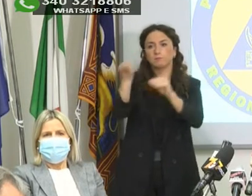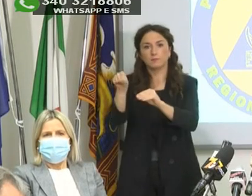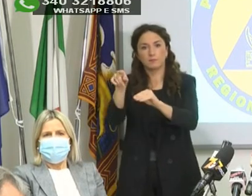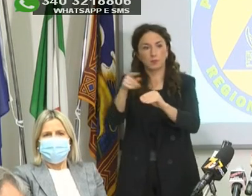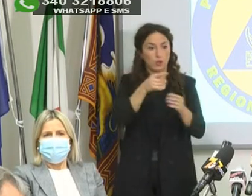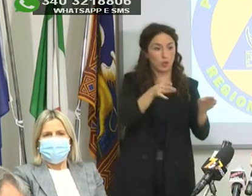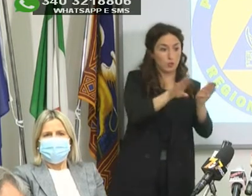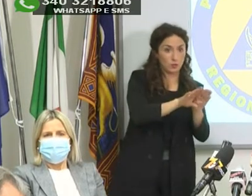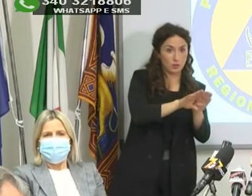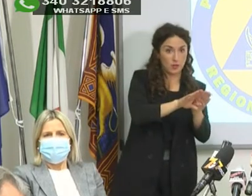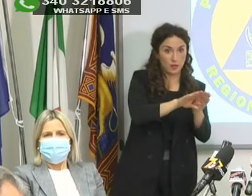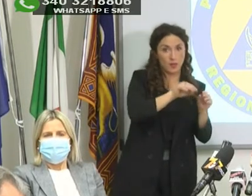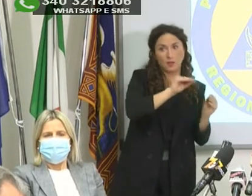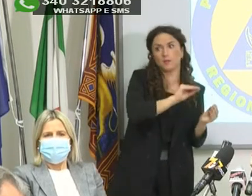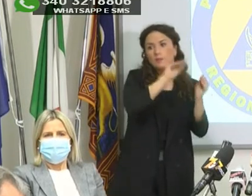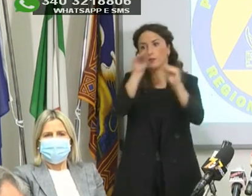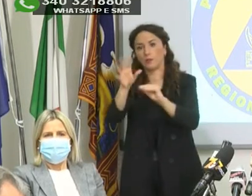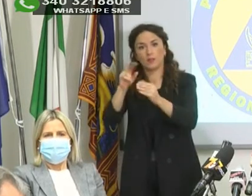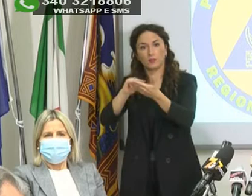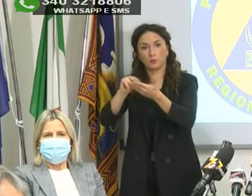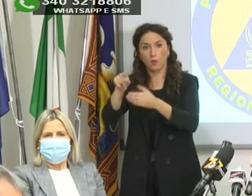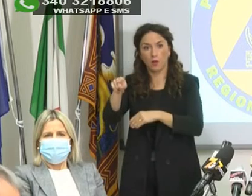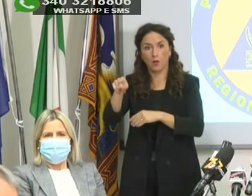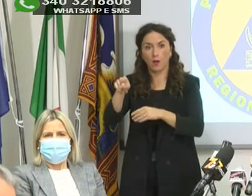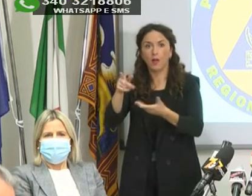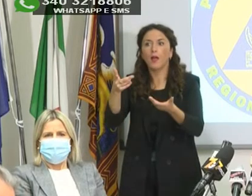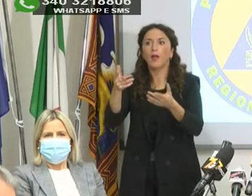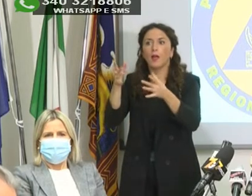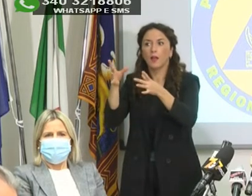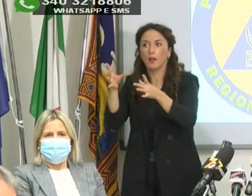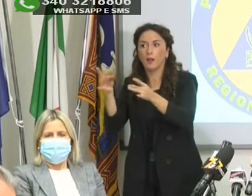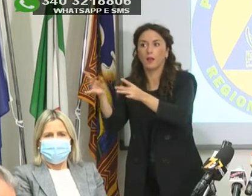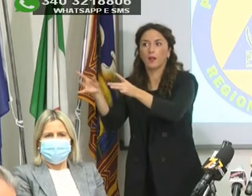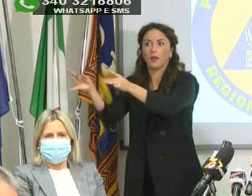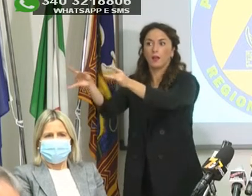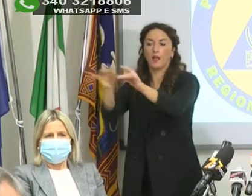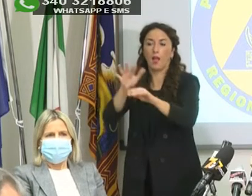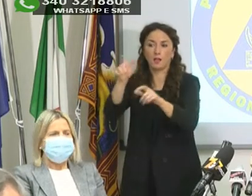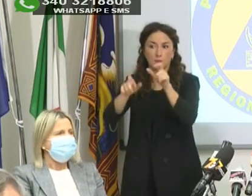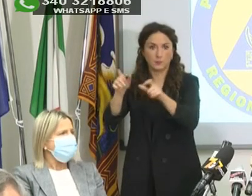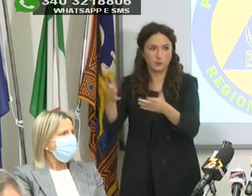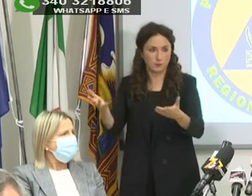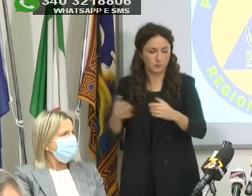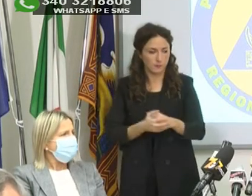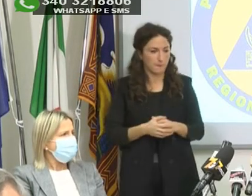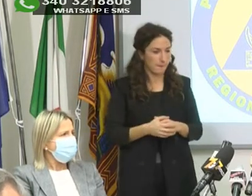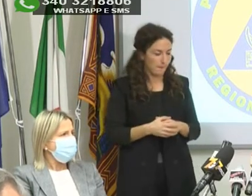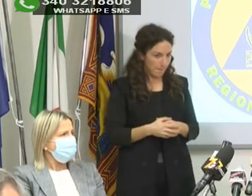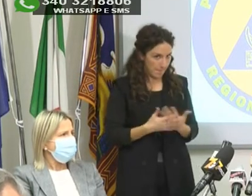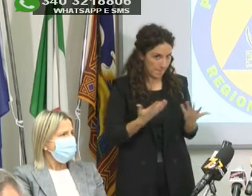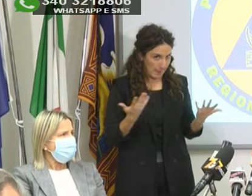viene chiusa loro se possono infettano anche dall'altra parte, ecco, tutto, cioè, allora,